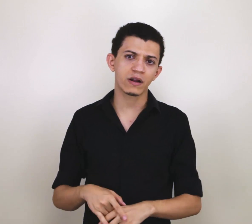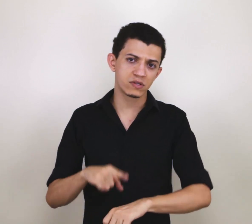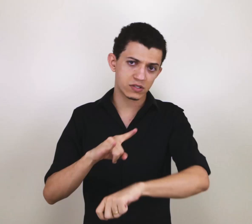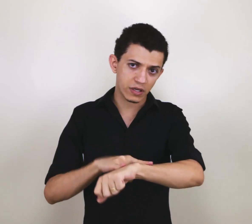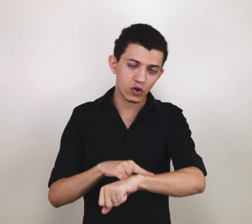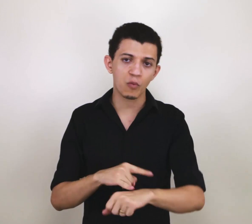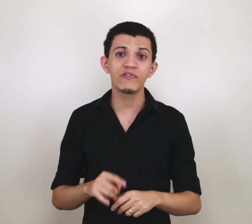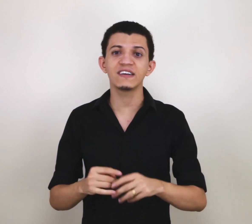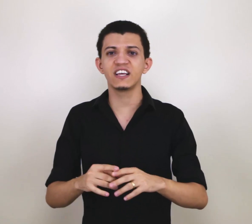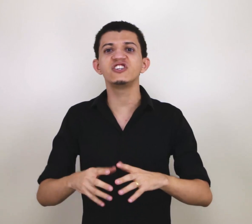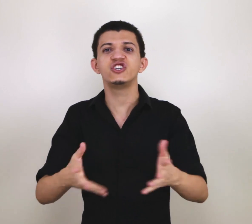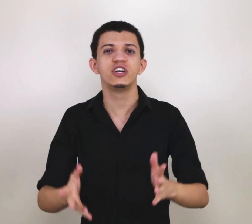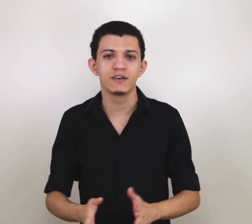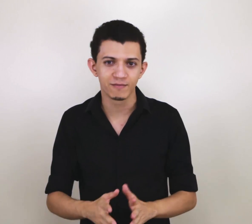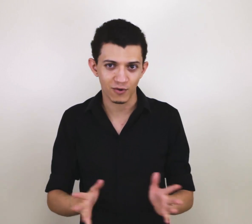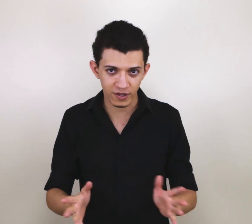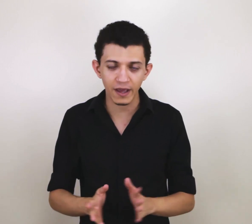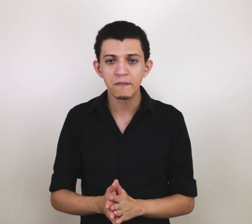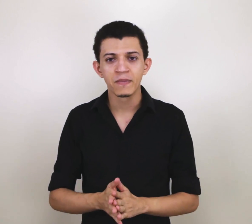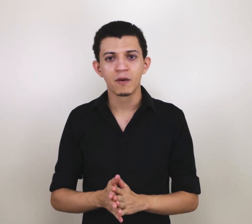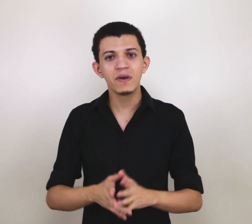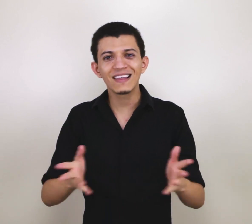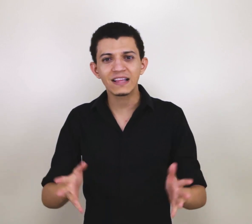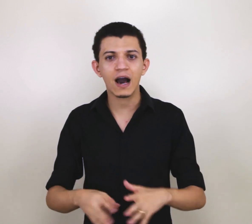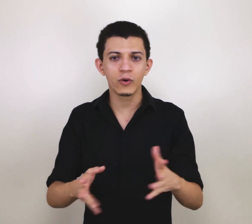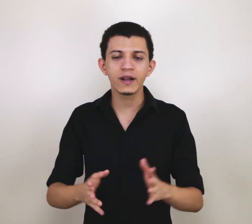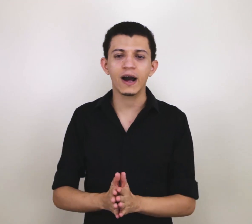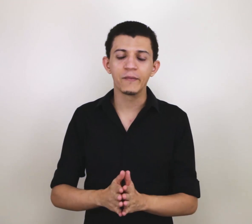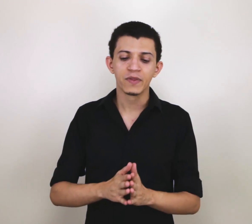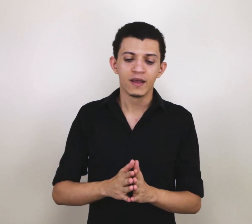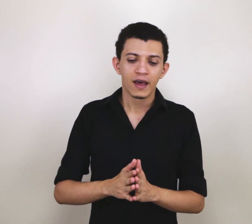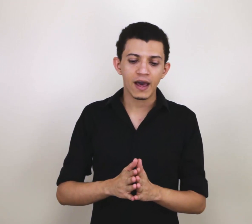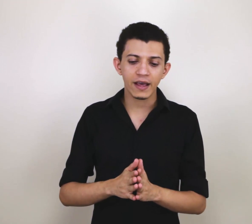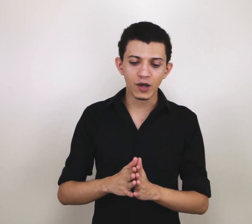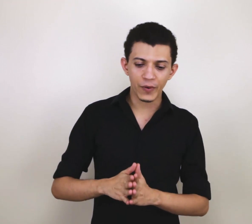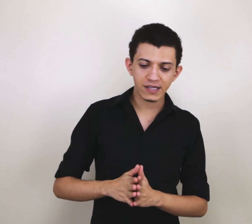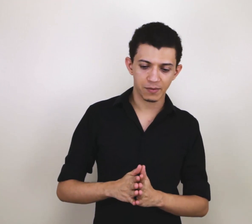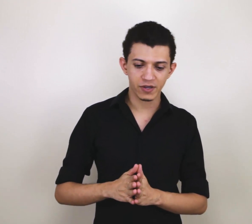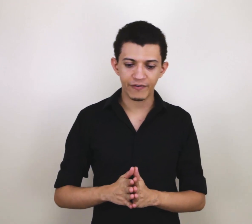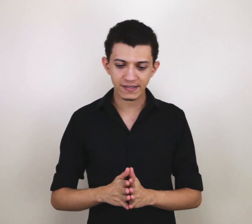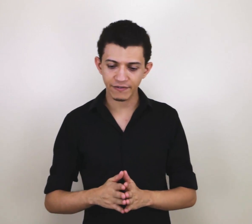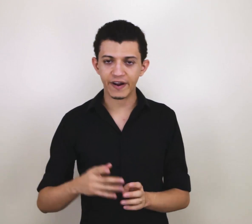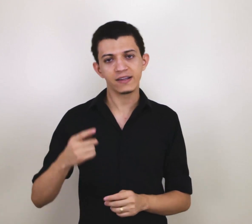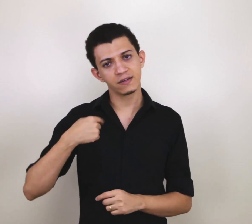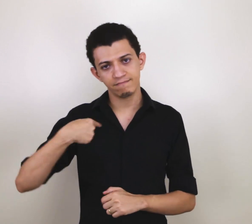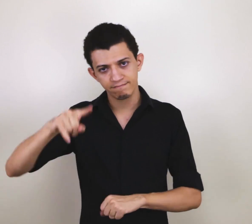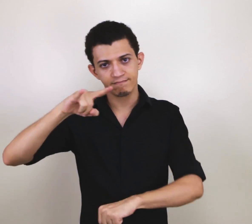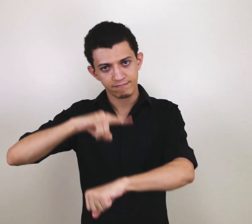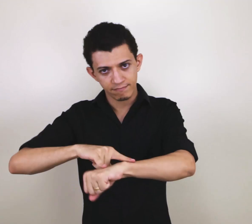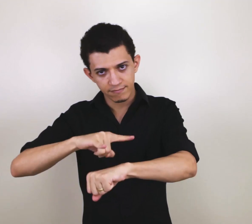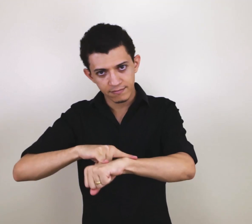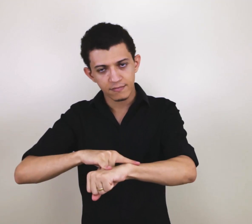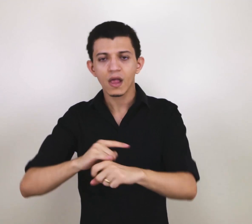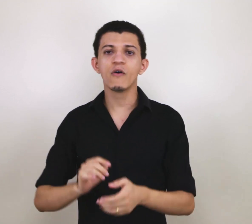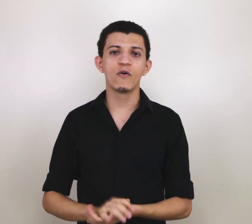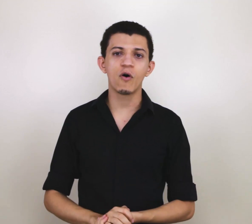traduzir isso aqui como fazer xixi, ok? Miquitar, urinar. Então, por exemplo, se eu faço a frase, eu vou ao